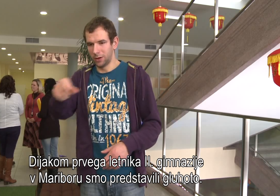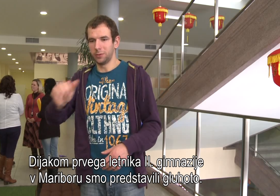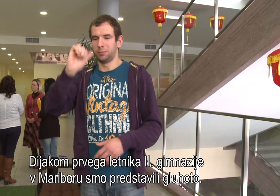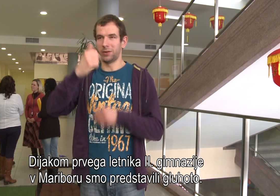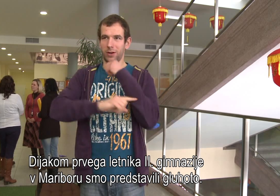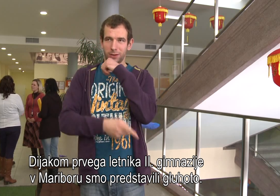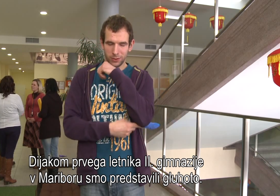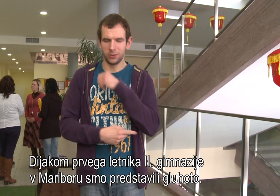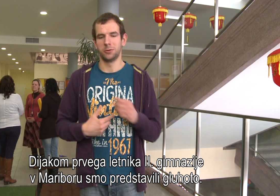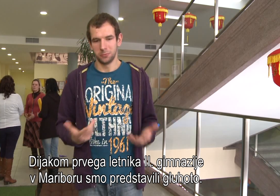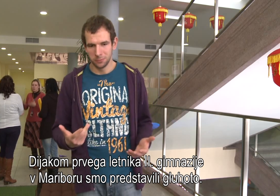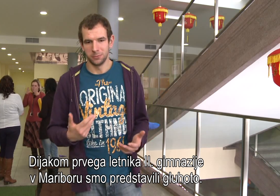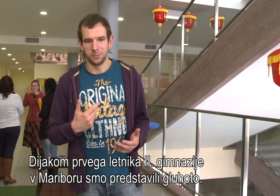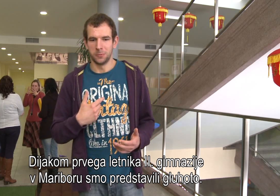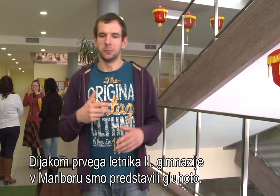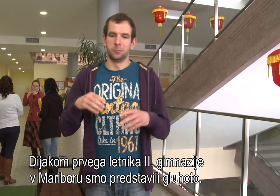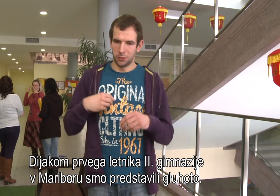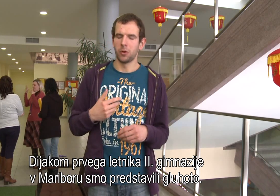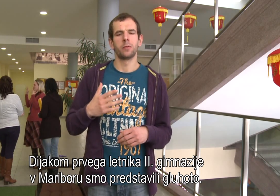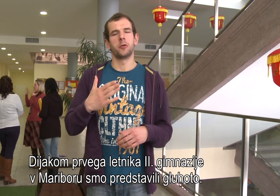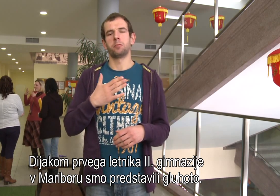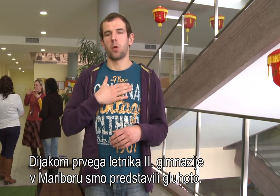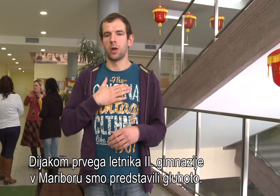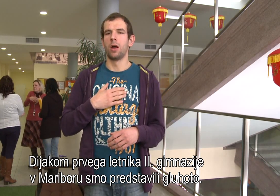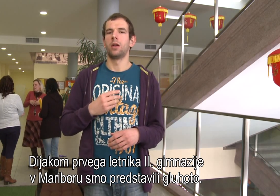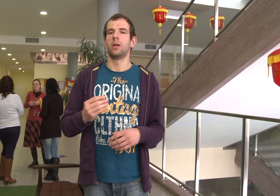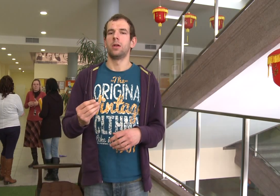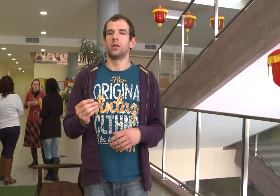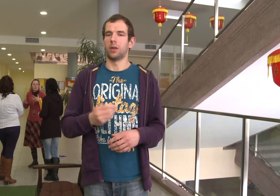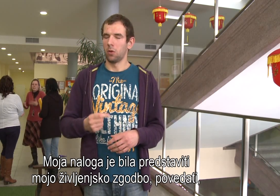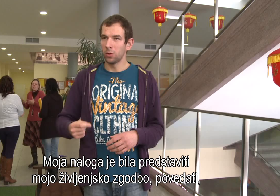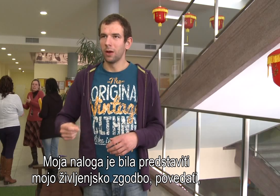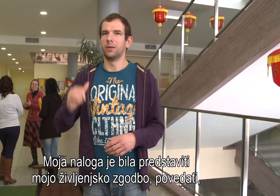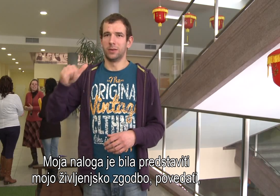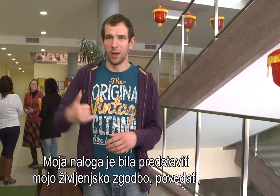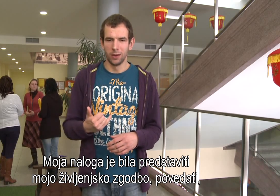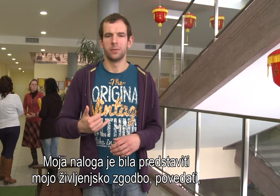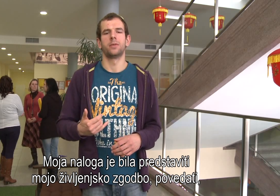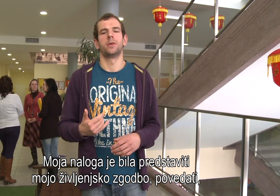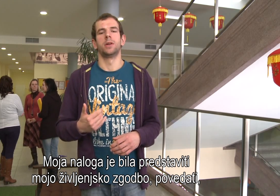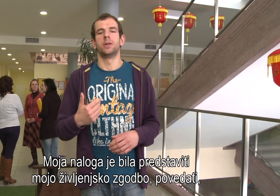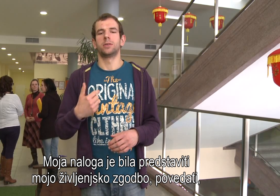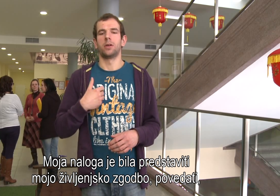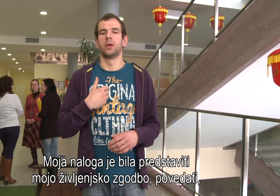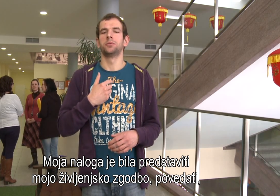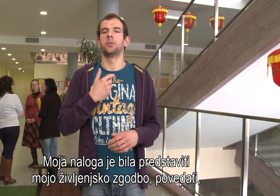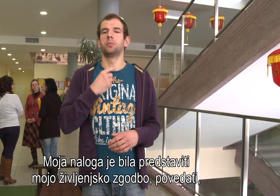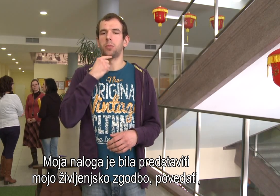tem dijakom iz druge gimnazije, prvega letnika druge gimnazije, pokazali našo gluhoto. Moja naloga je